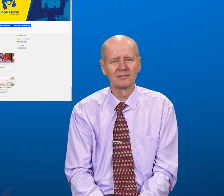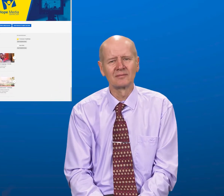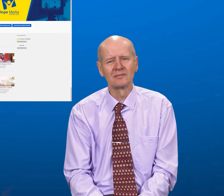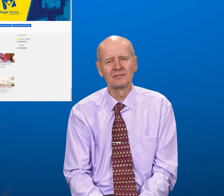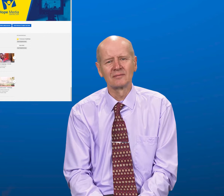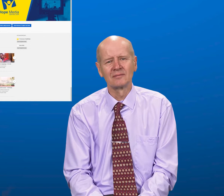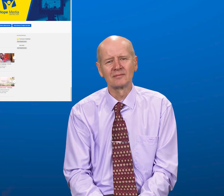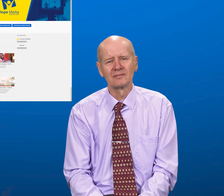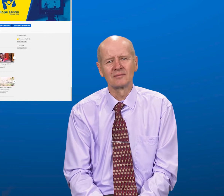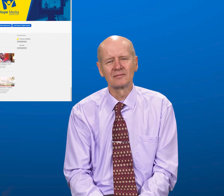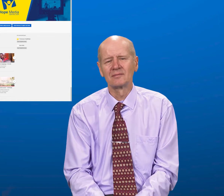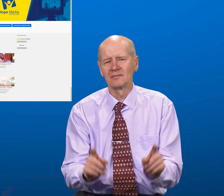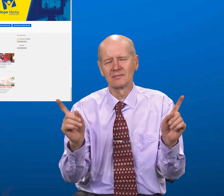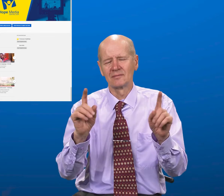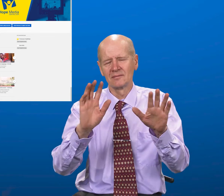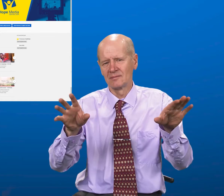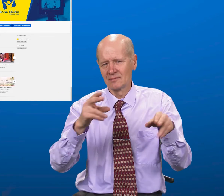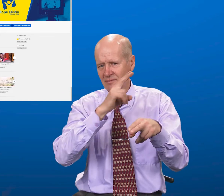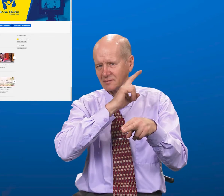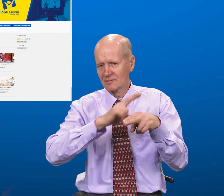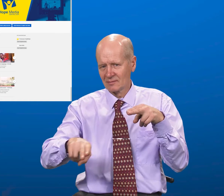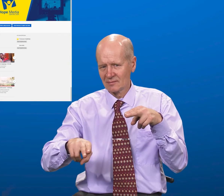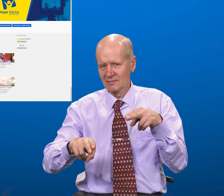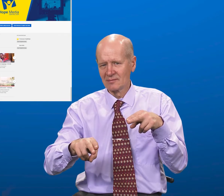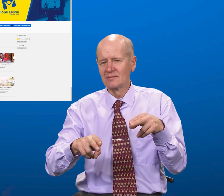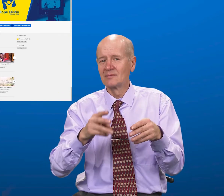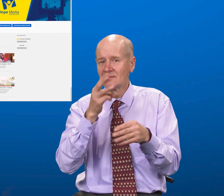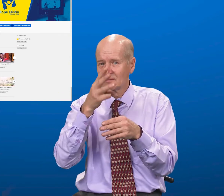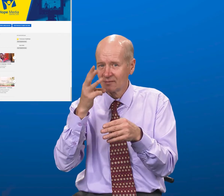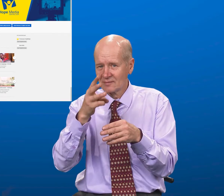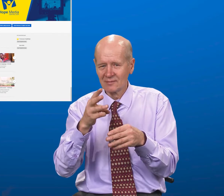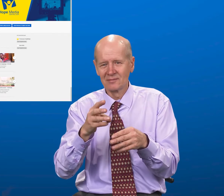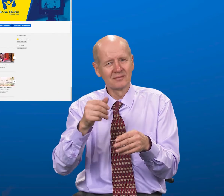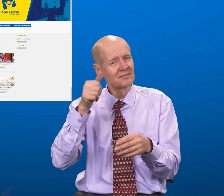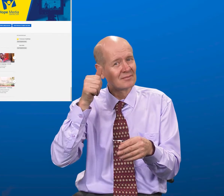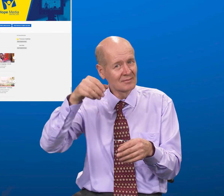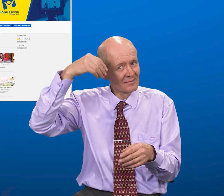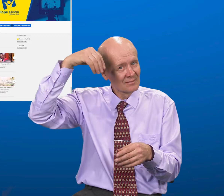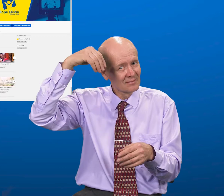рассказ, семинары, а также проповеди. Чтобы не упустить наши видео, нажимайте на колокольчик.